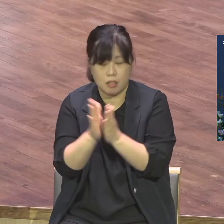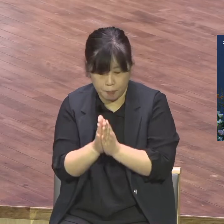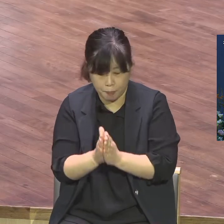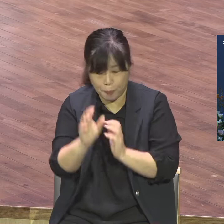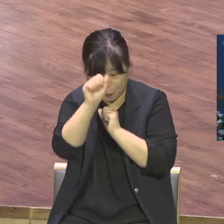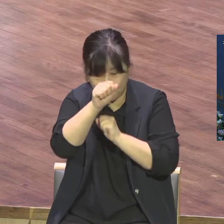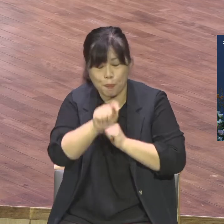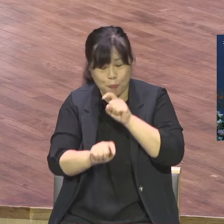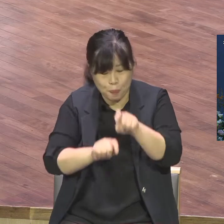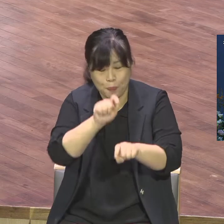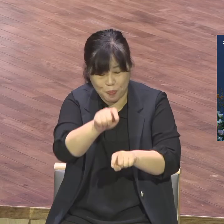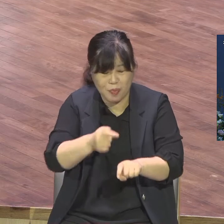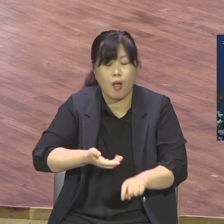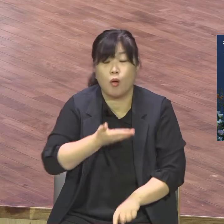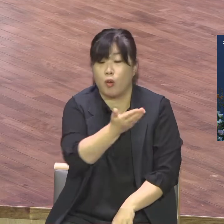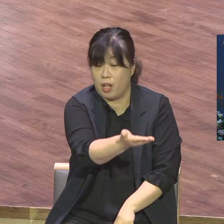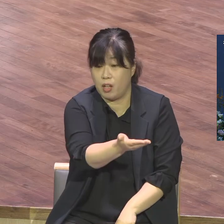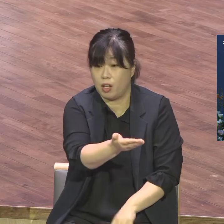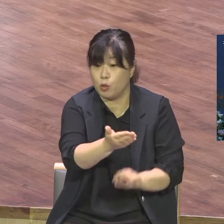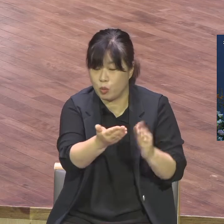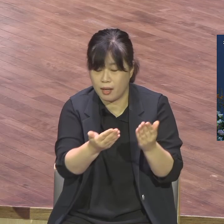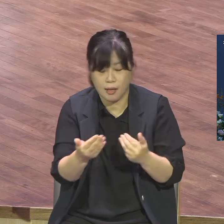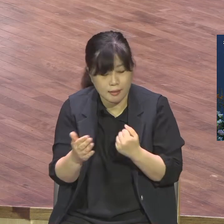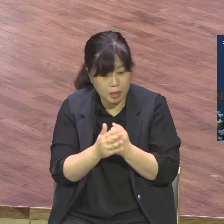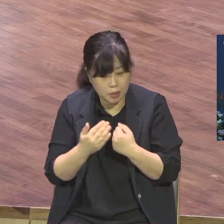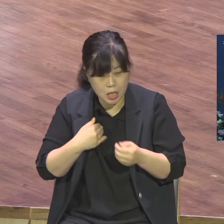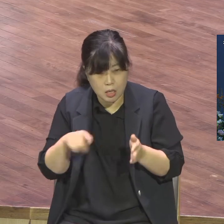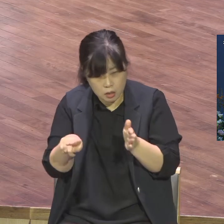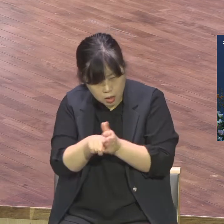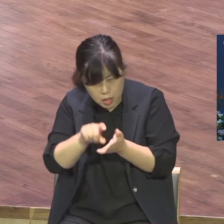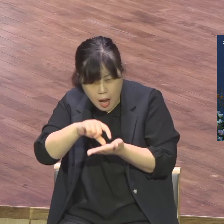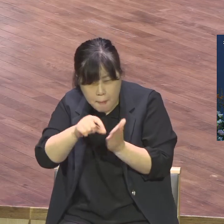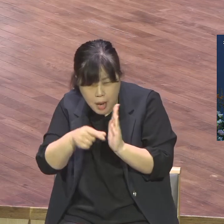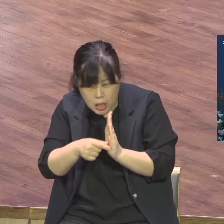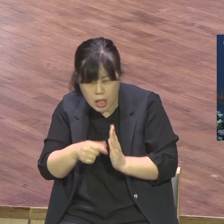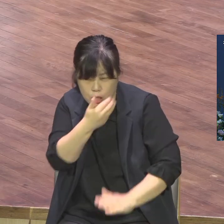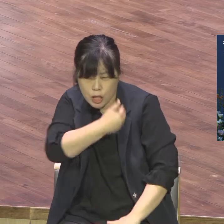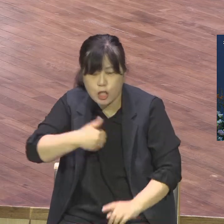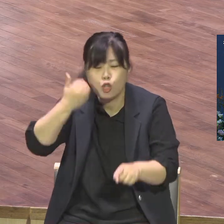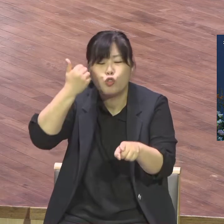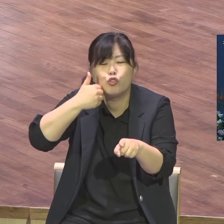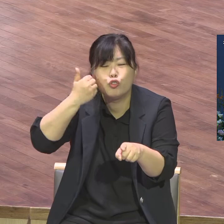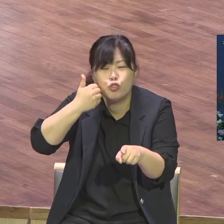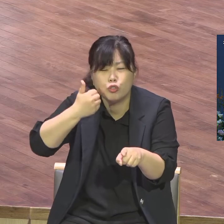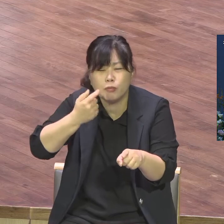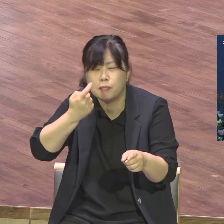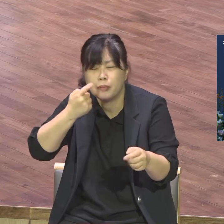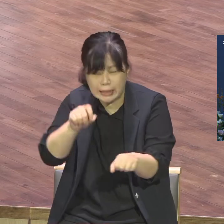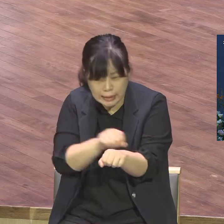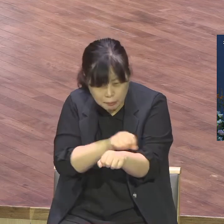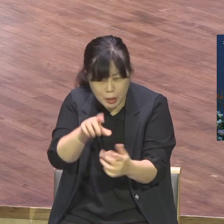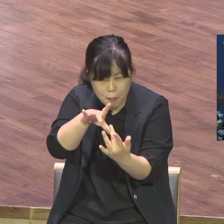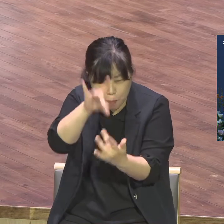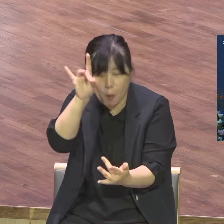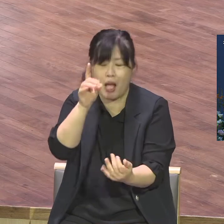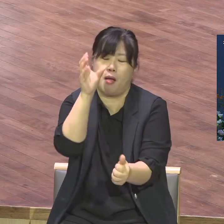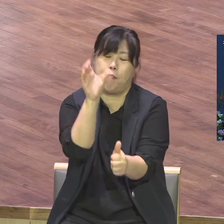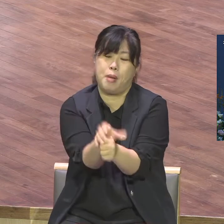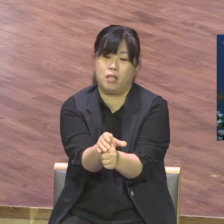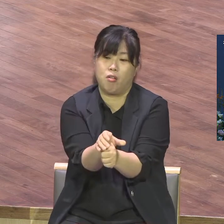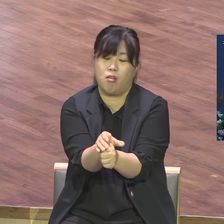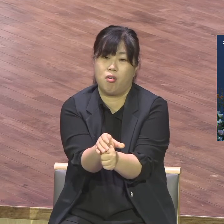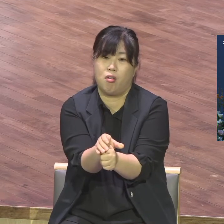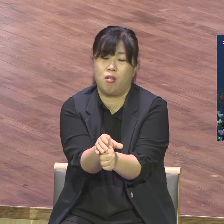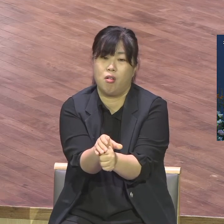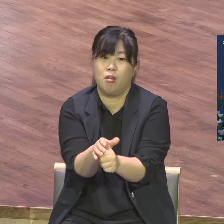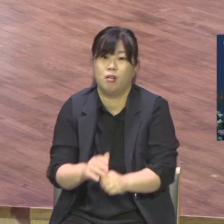만한 제자의 손길을 통해서 직접 보내요. 직접 안 그러면 우편이 안 됩니다. 전달 안